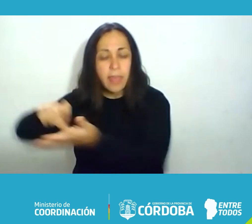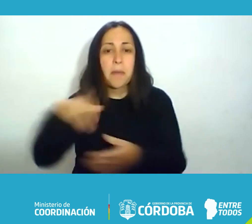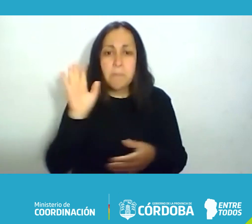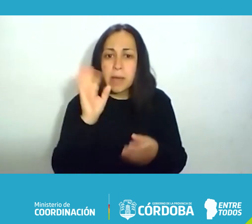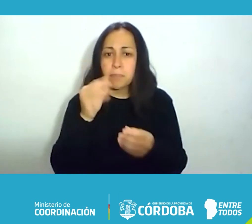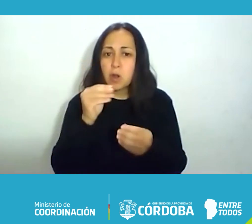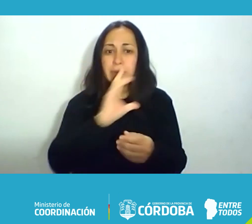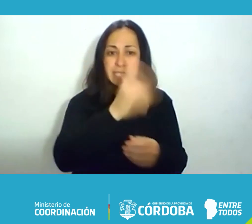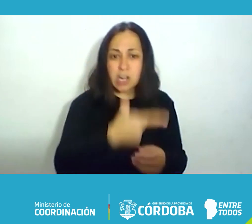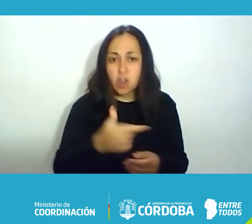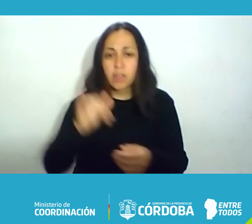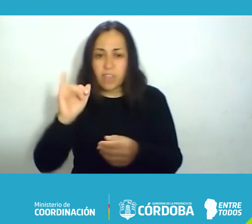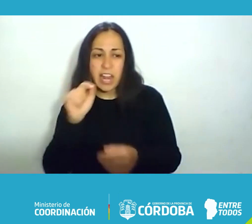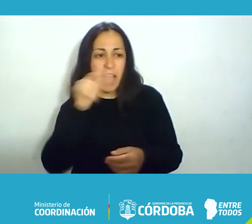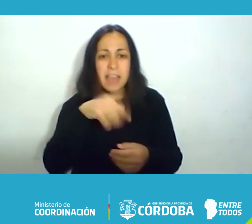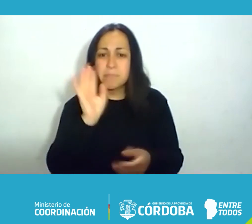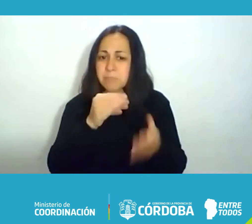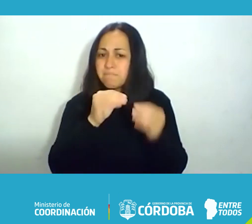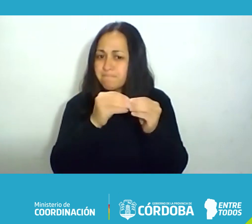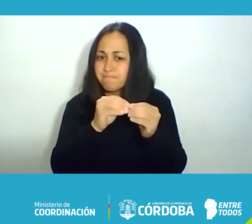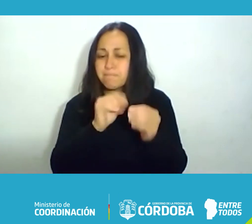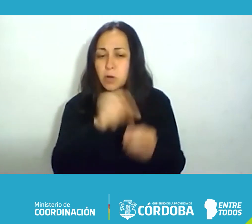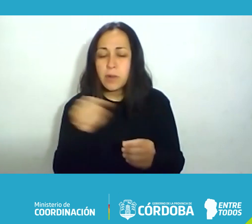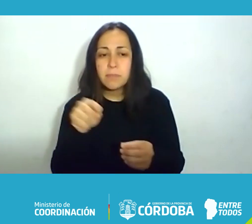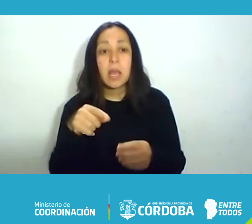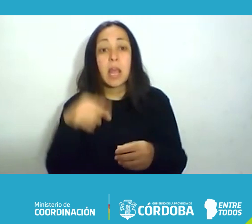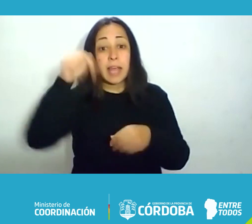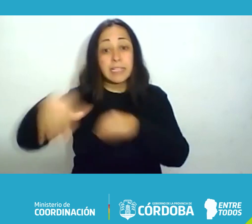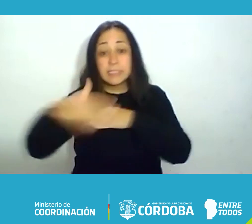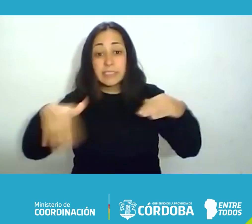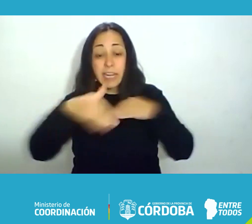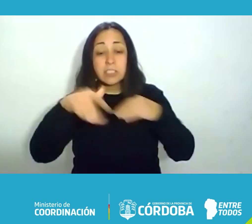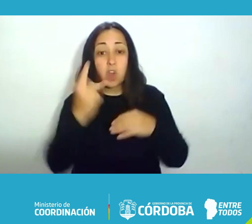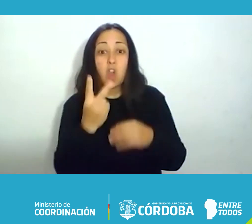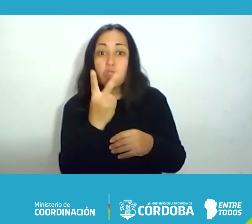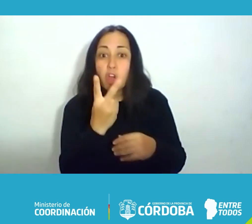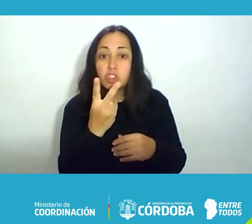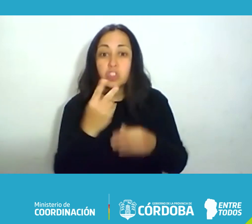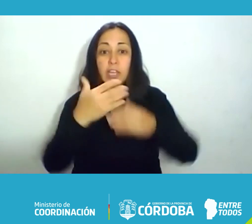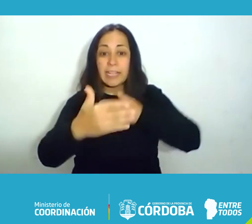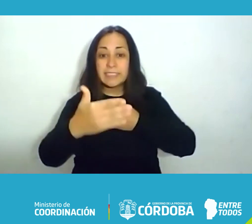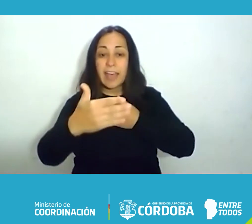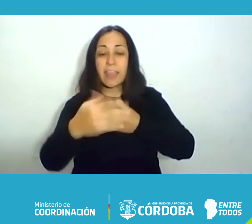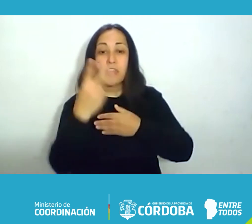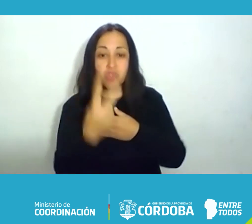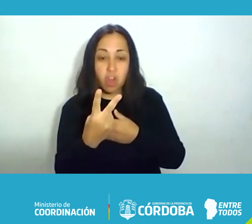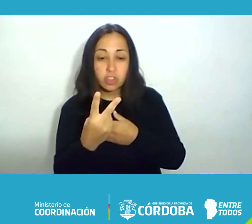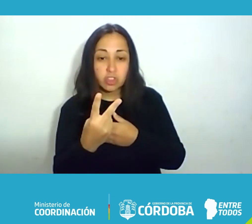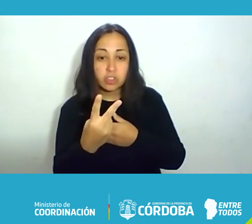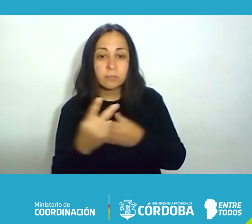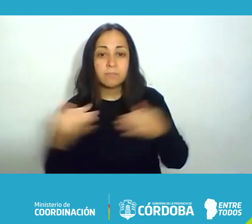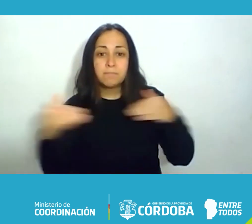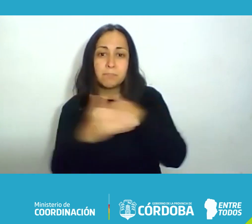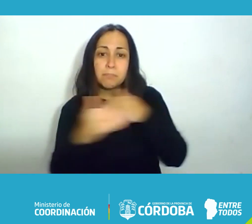Macé. Cabe destacar que para brindar una adecuada capacidad para el tránsito actual y el futuro se hará un perfil de doble calzada con 2 carriles por sentido,